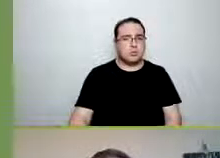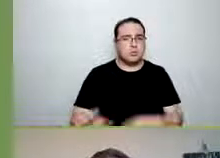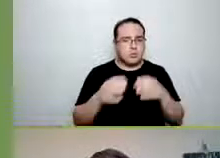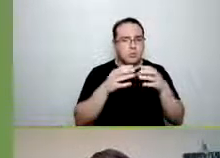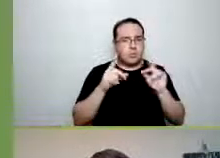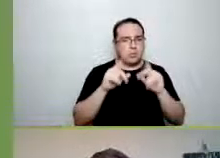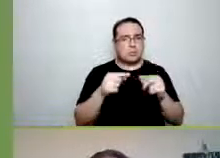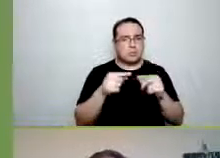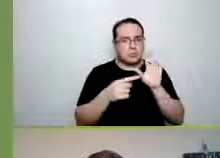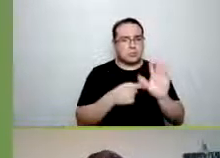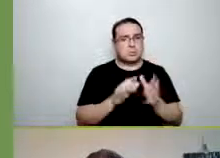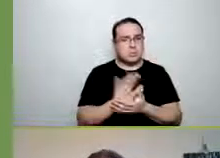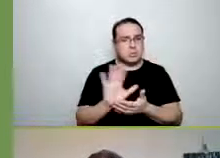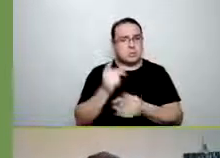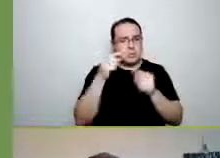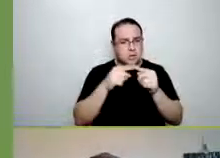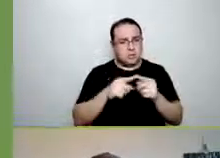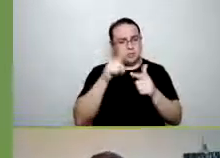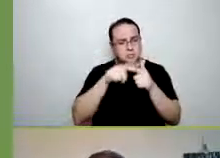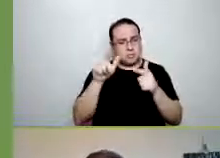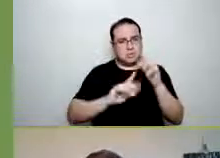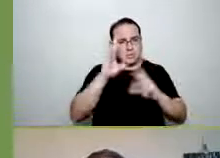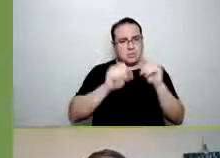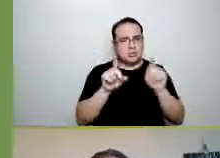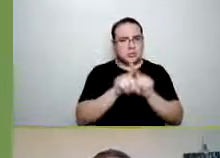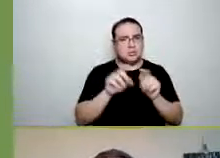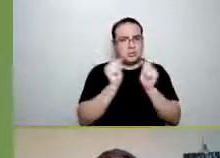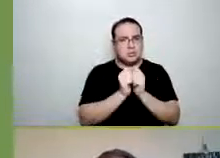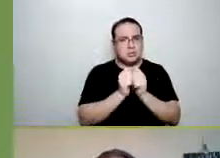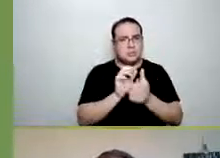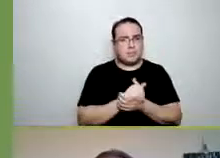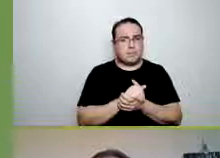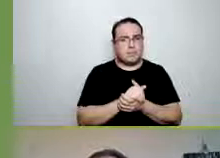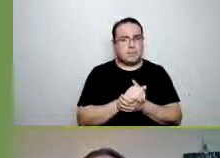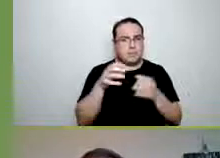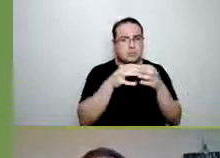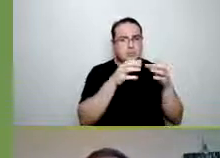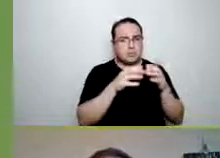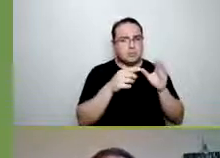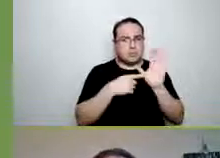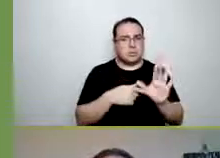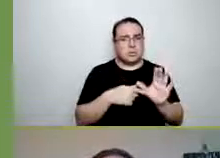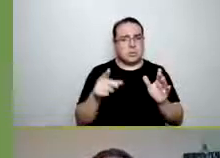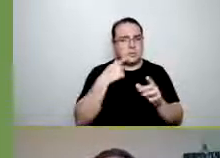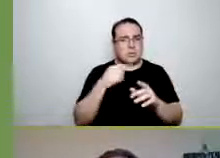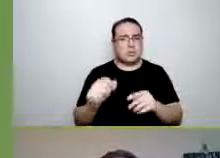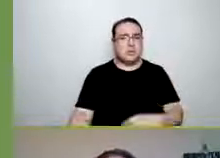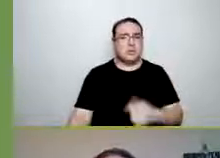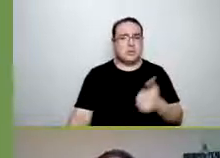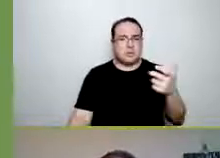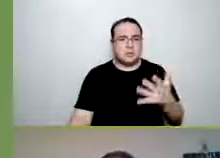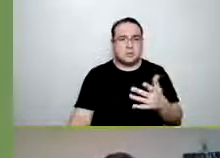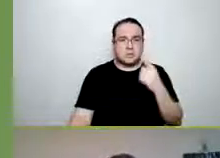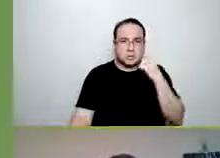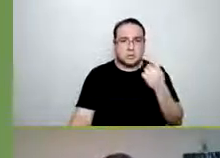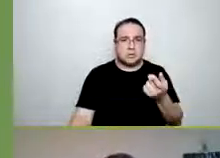grupo e a conflitos que muitas vezes acabam enfraquecendo o grupo, a cultura e a língua, né? E mesmo